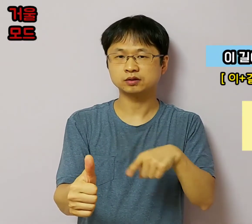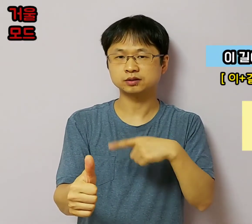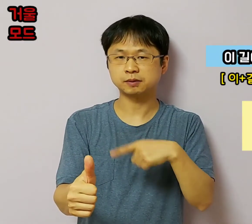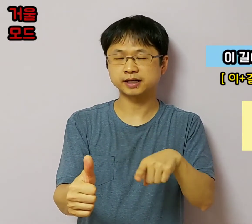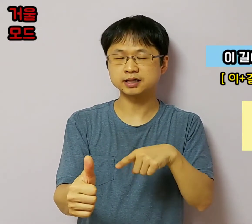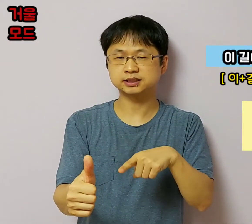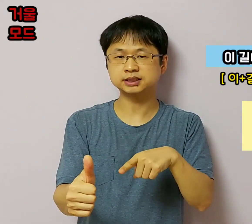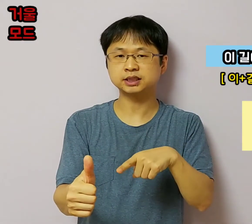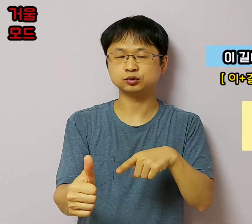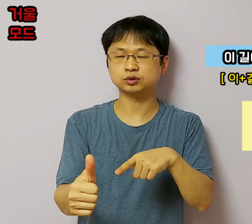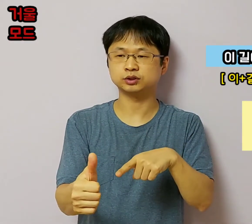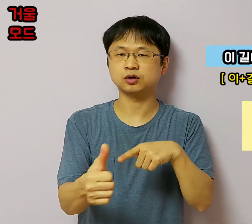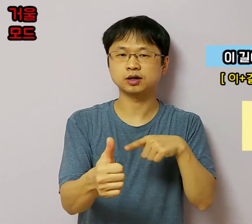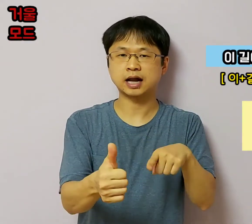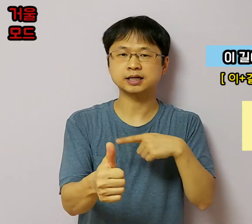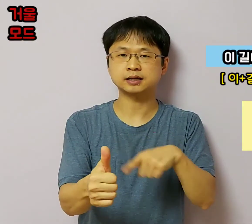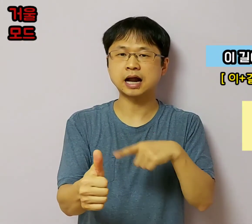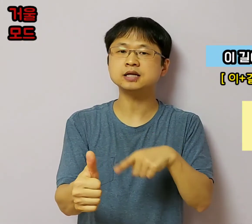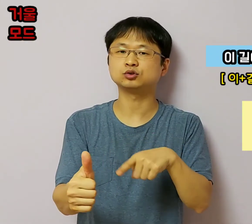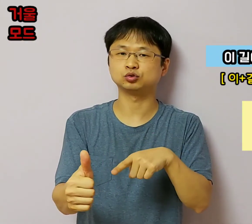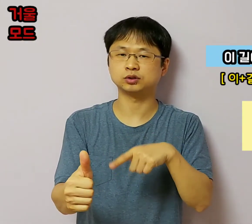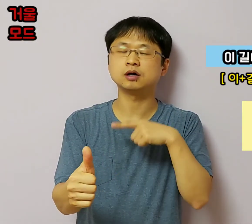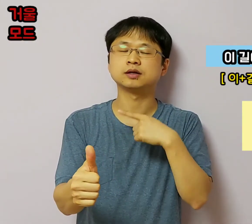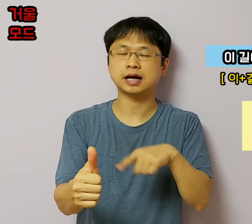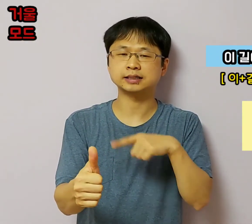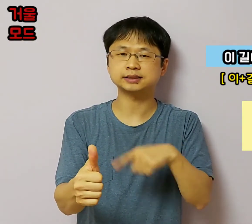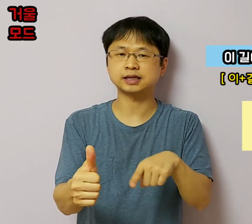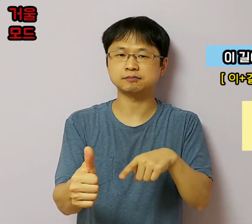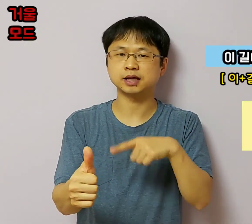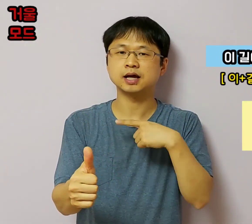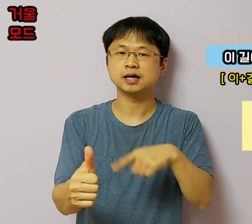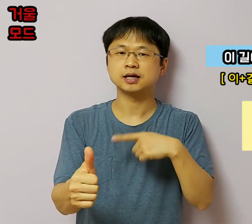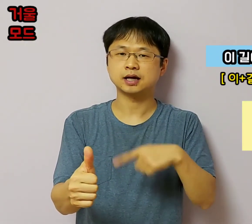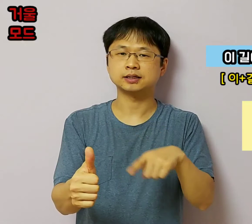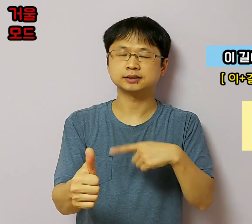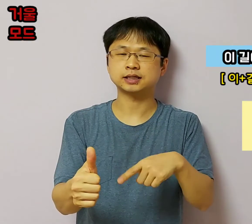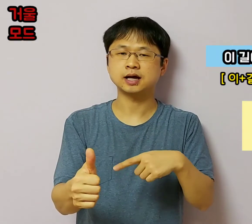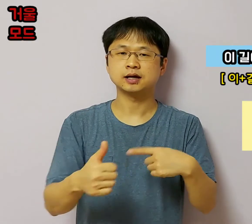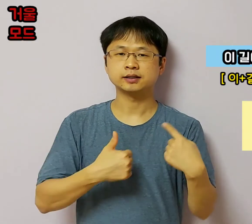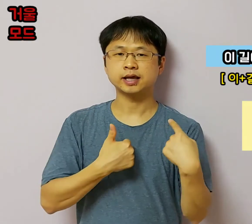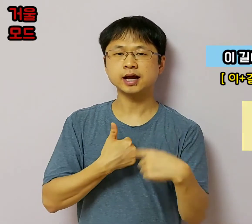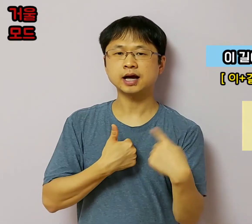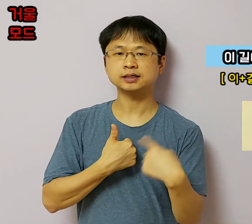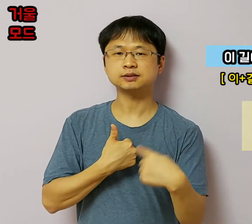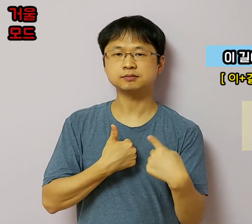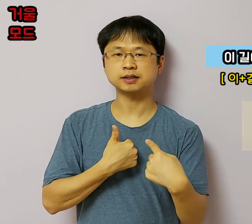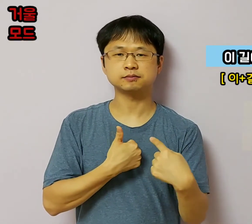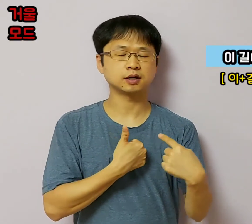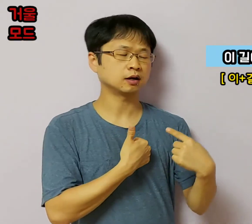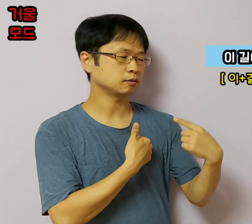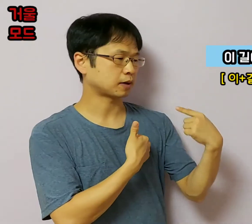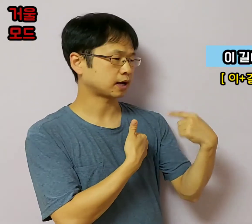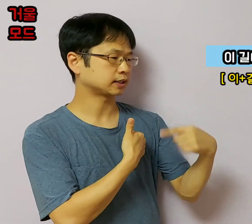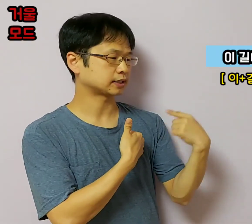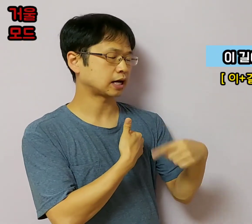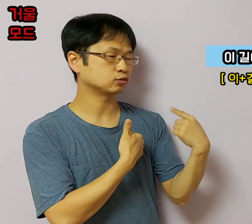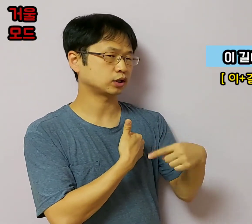어떤 방향을 지시해 주는 거죠. 갈 길을 알려주는 것, 가르치다입니다. 가르치다. 내가 가르침을 받으면 바깥에서 안으로